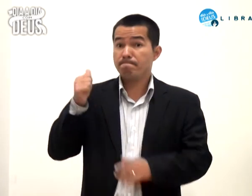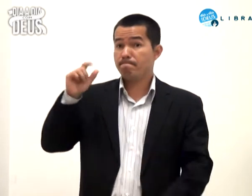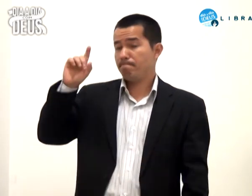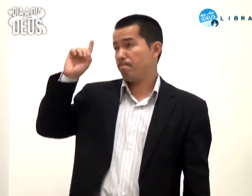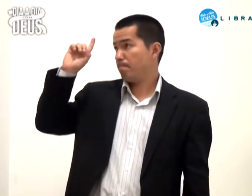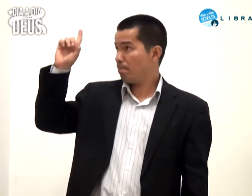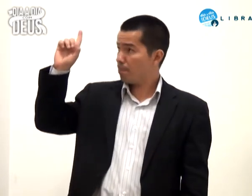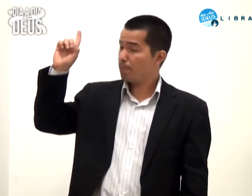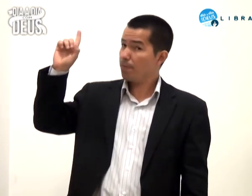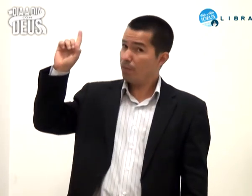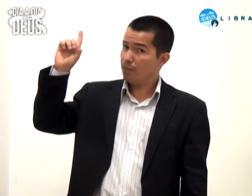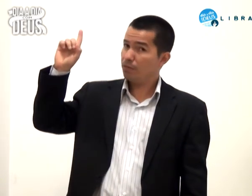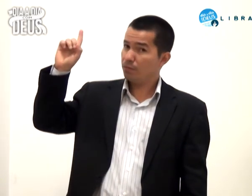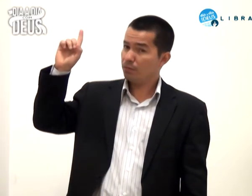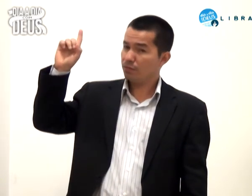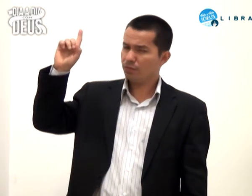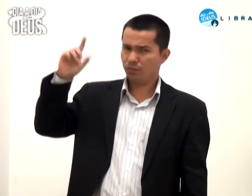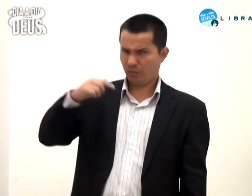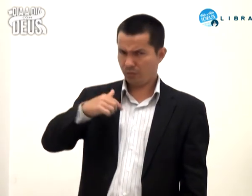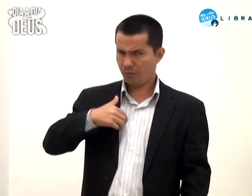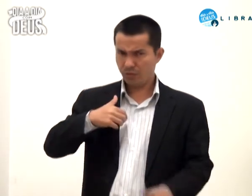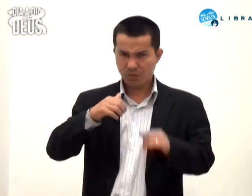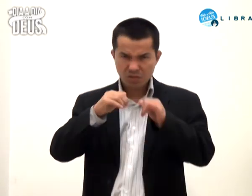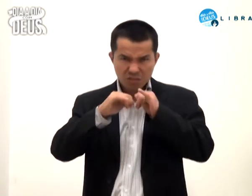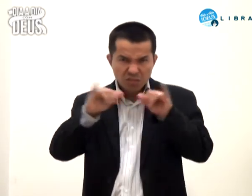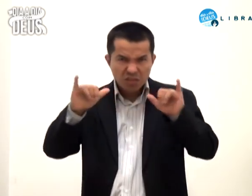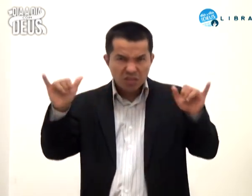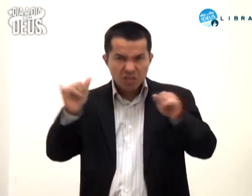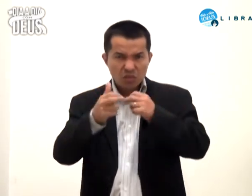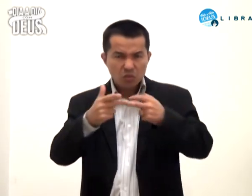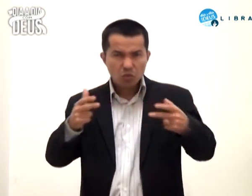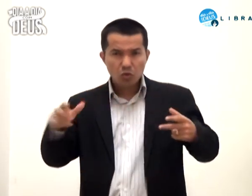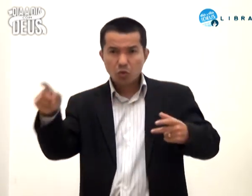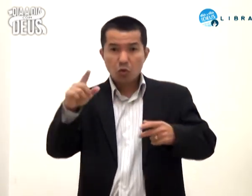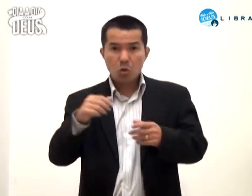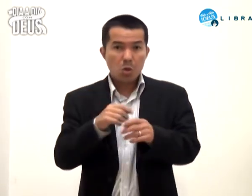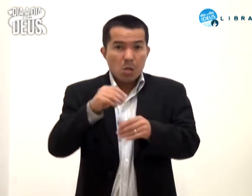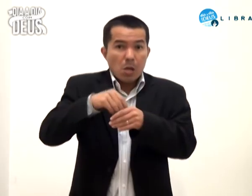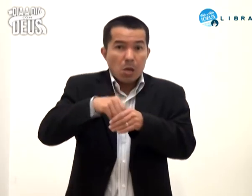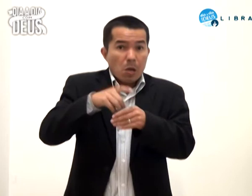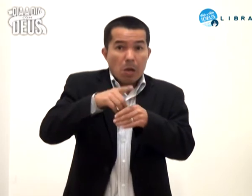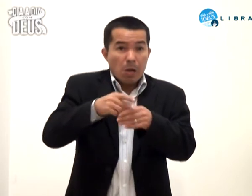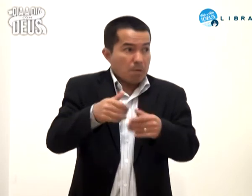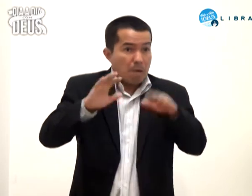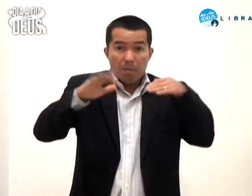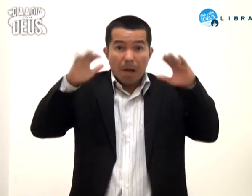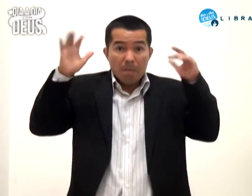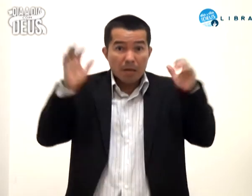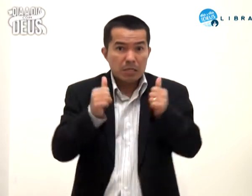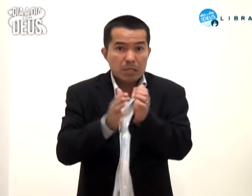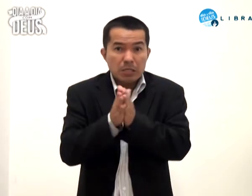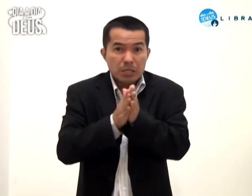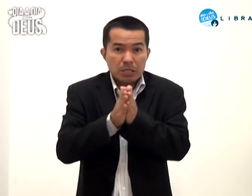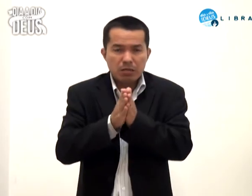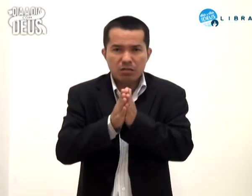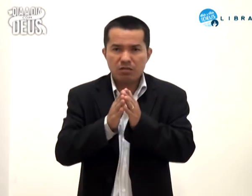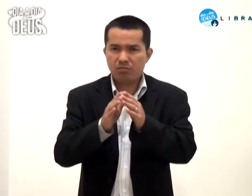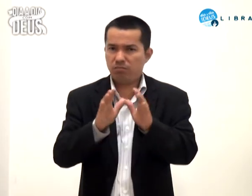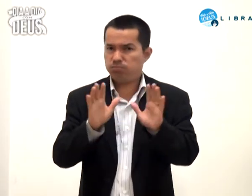Não é o resto para Deus. Primeiro, Deus. E eu não estou falando isso